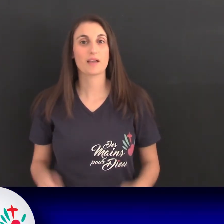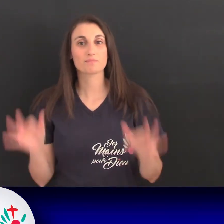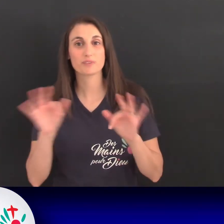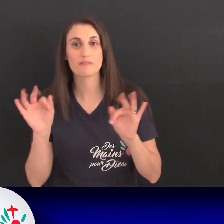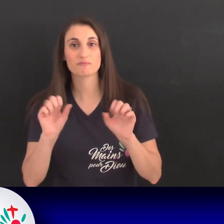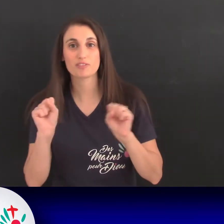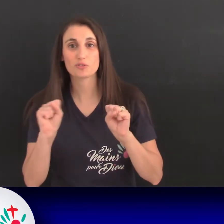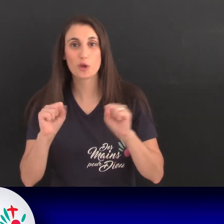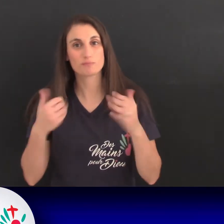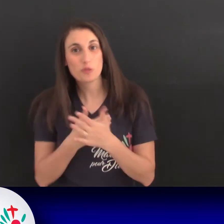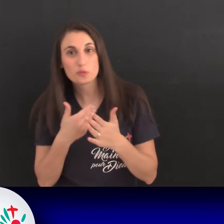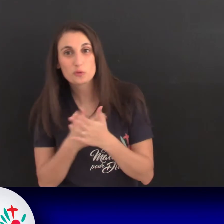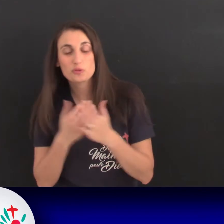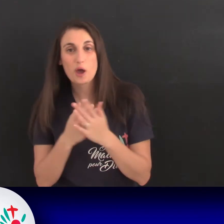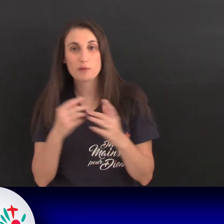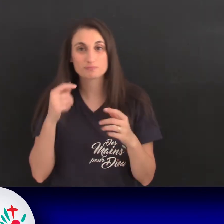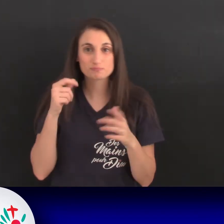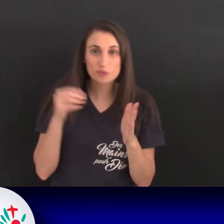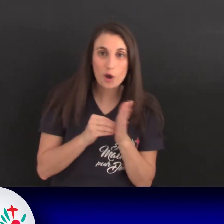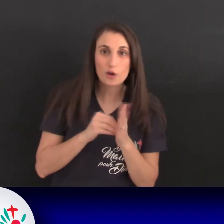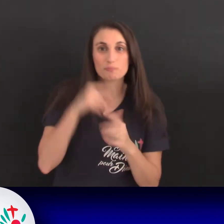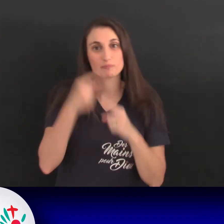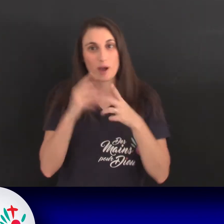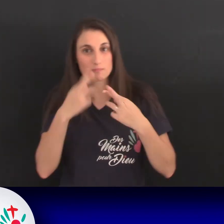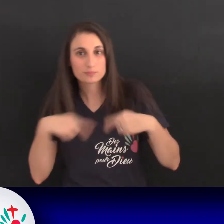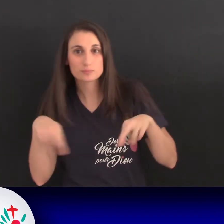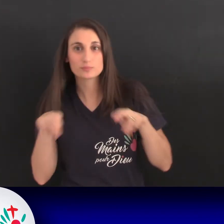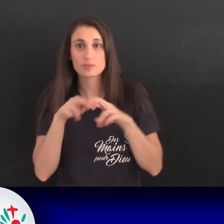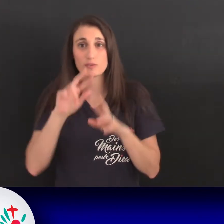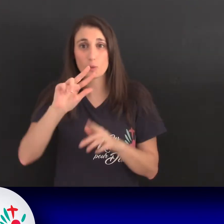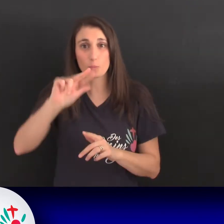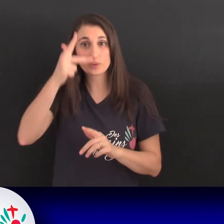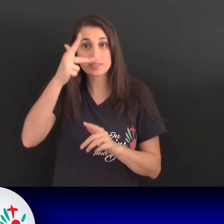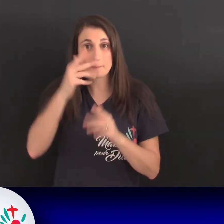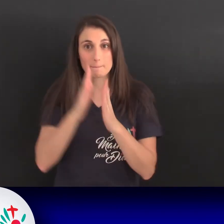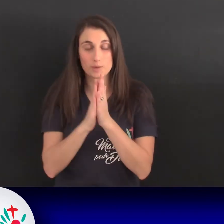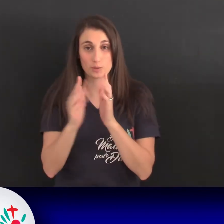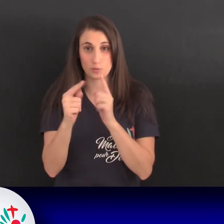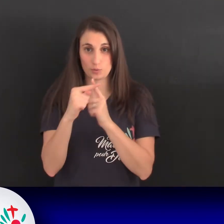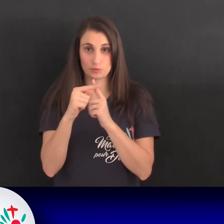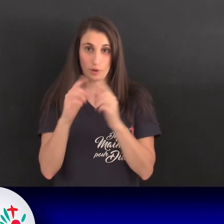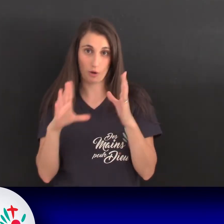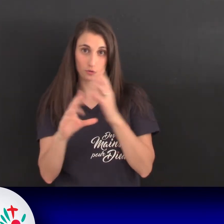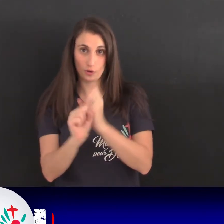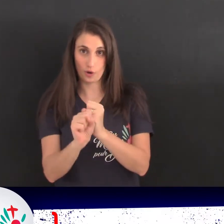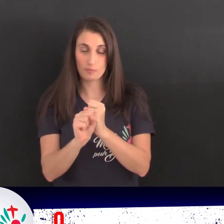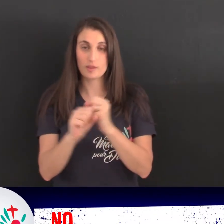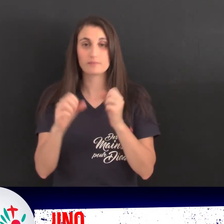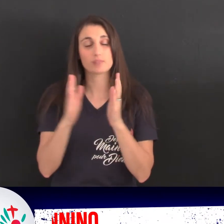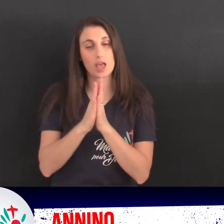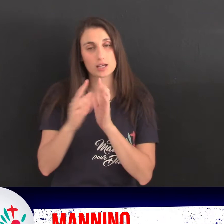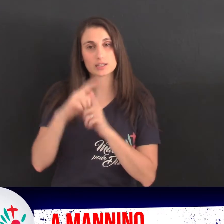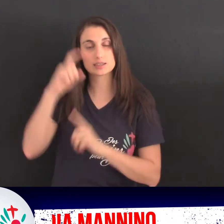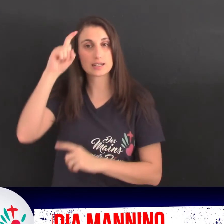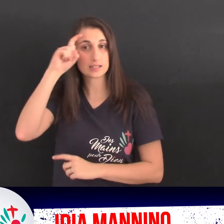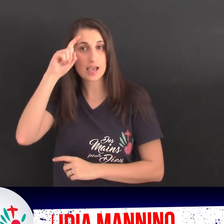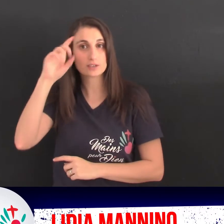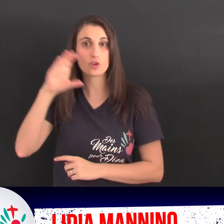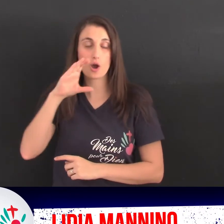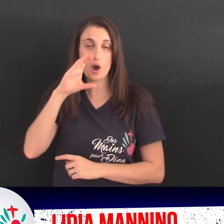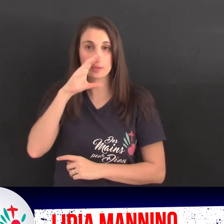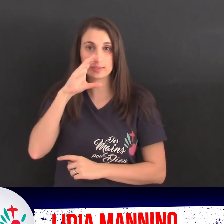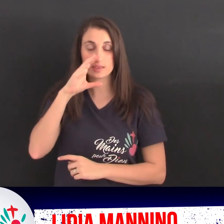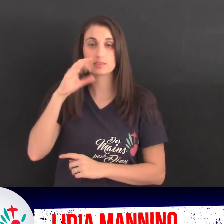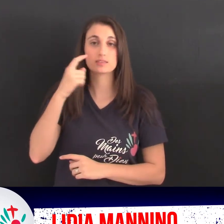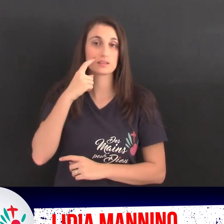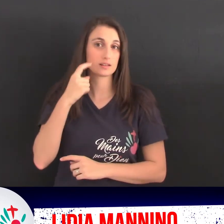Bien-aimés, content de vous retrouver pour notre 8e culte en commun avec les églises de Liège, Andenne,